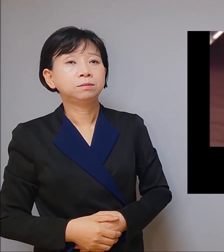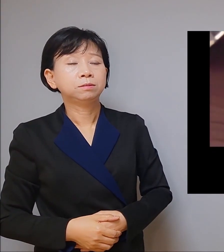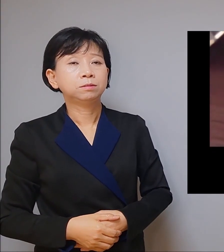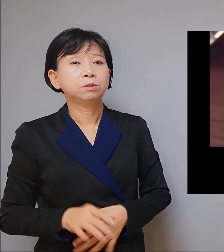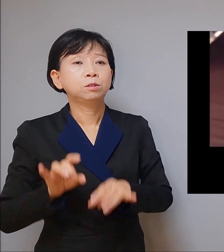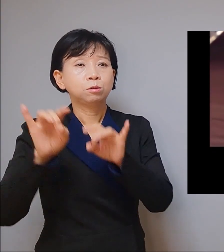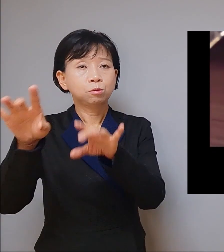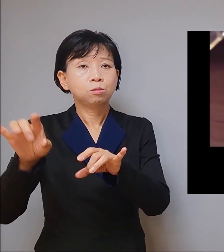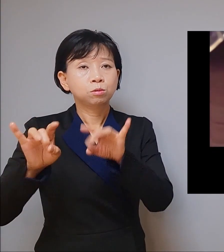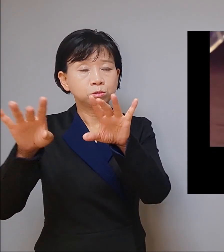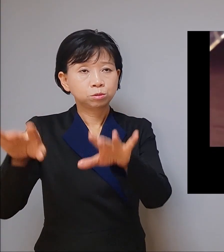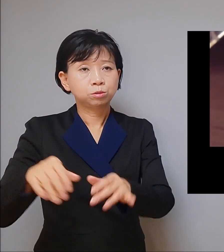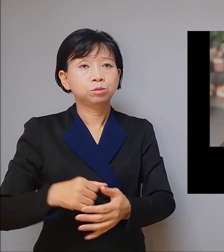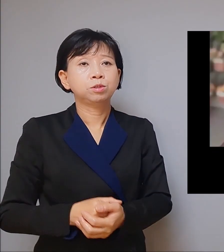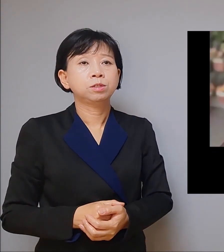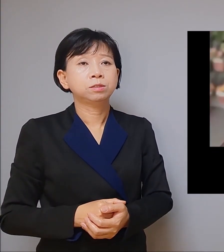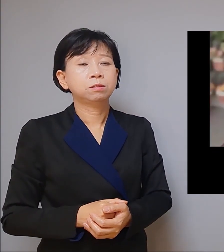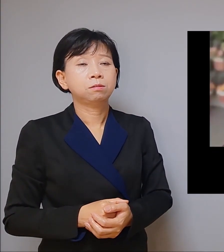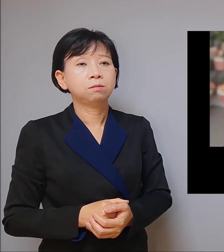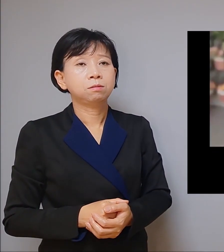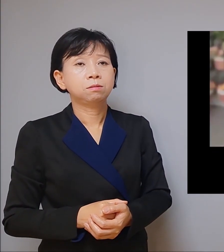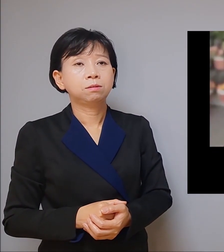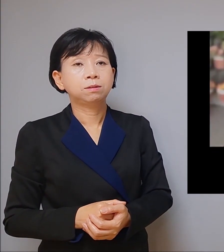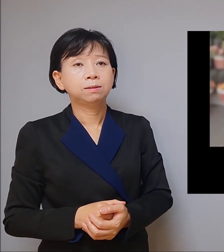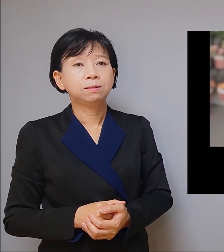호주 시드니 조지가에서